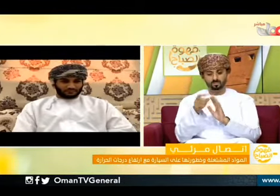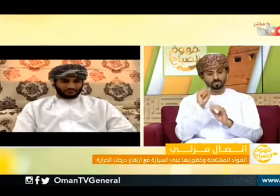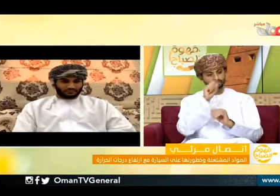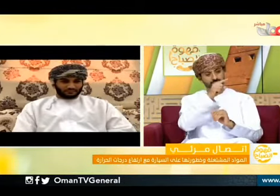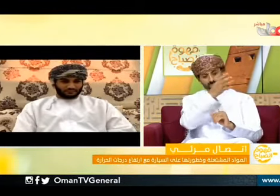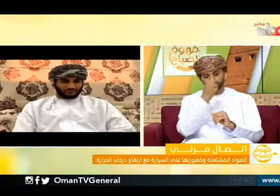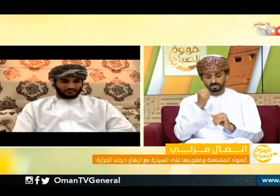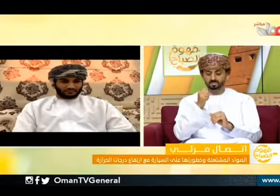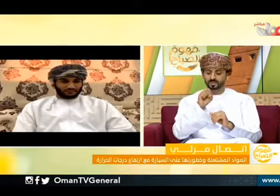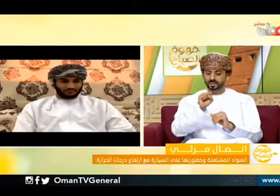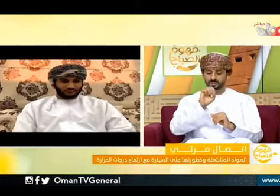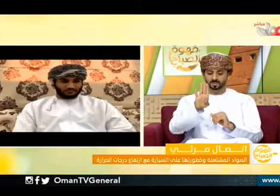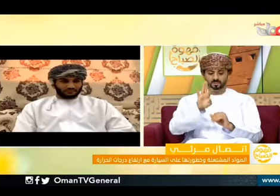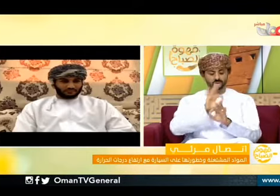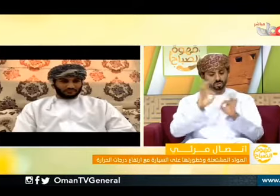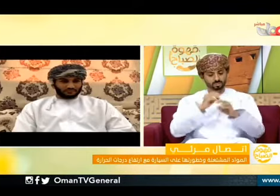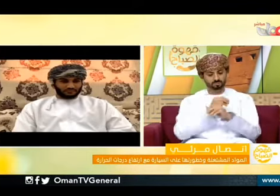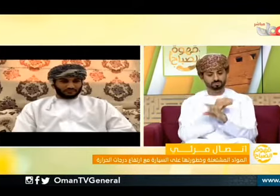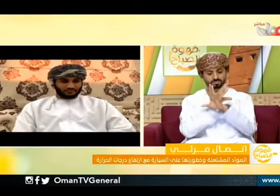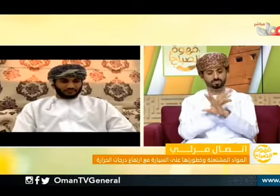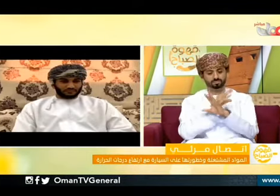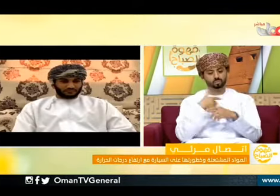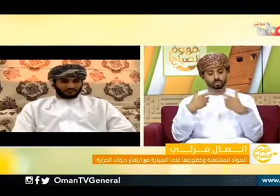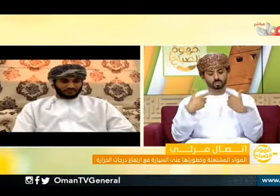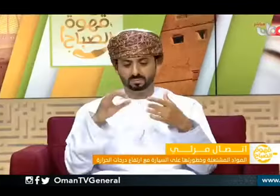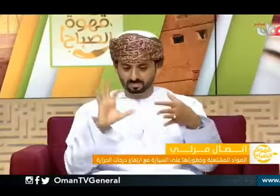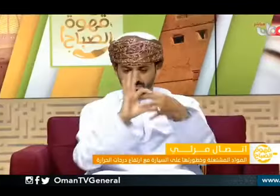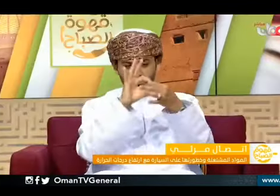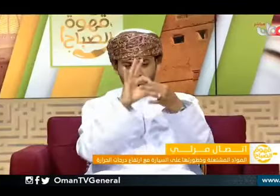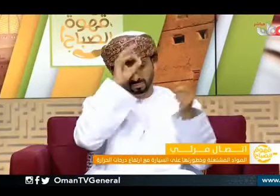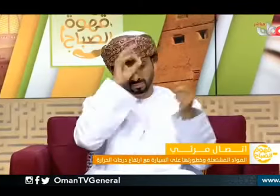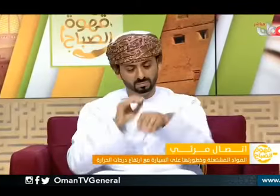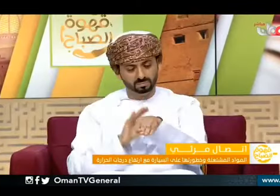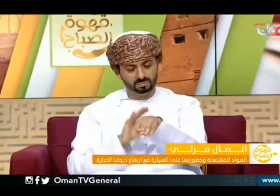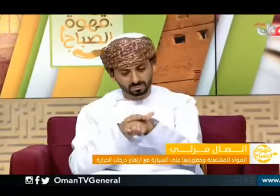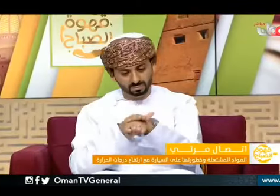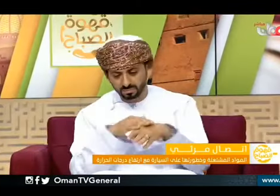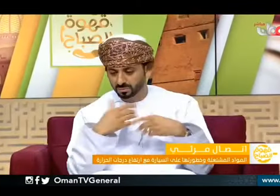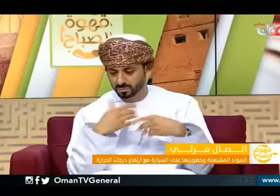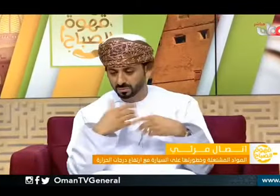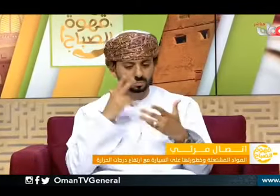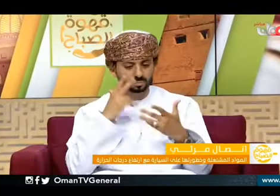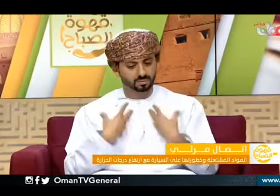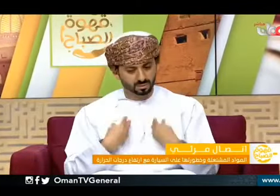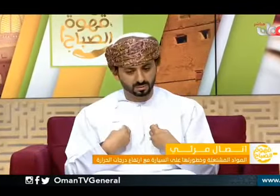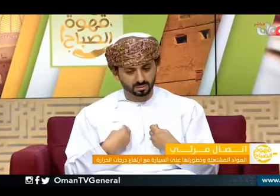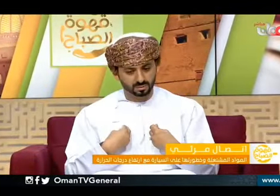جدا، بحيث ان احنا ايضا نتوقف على جانب الطريق، وايضا نتواصل مع